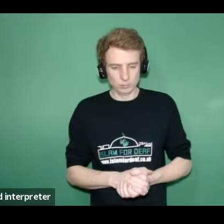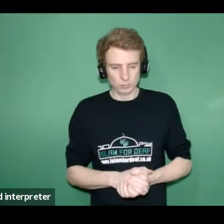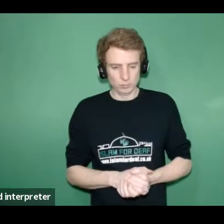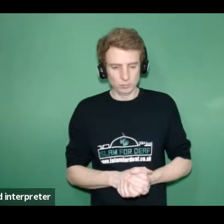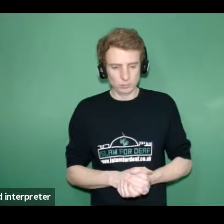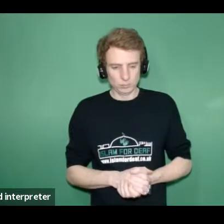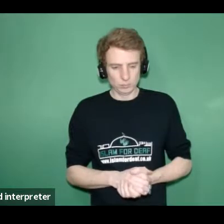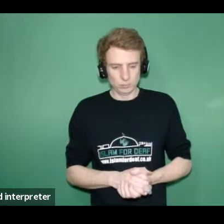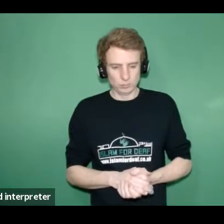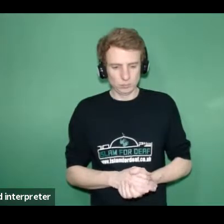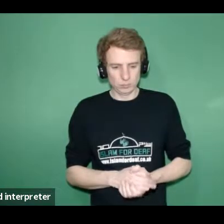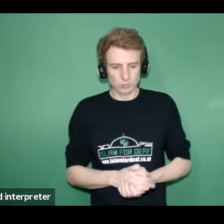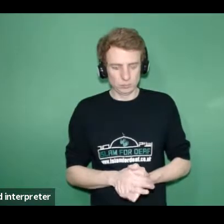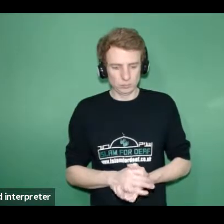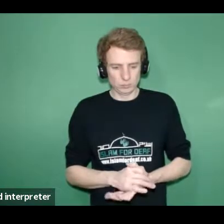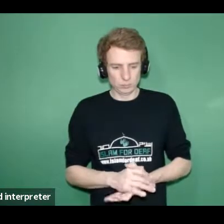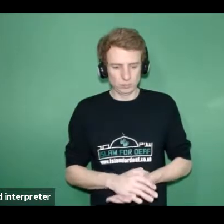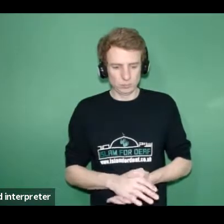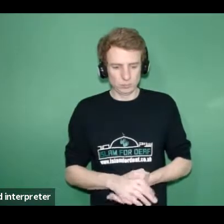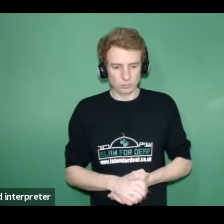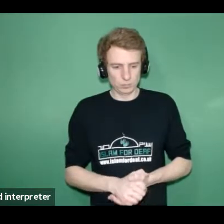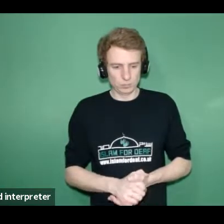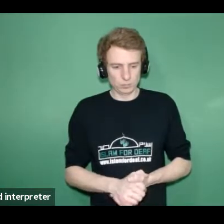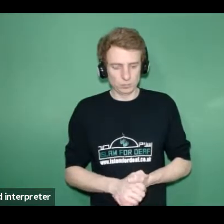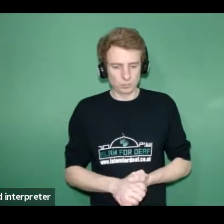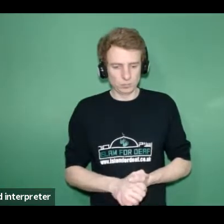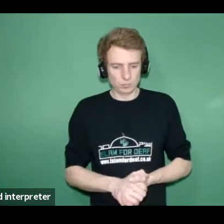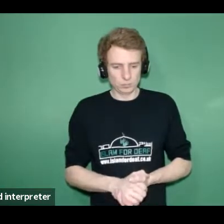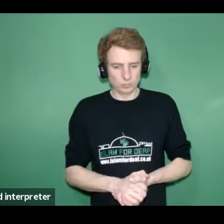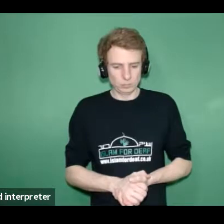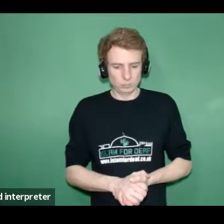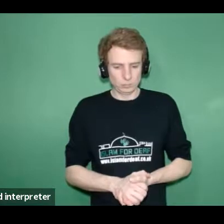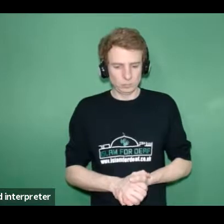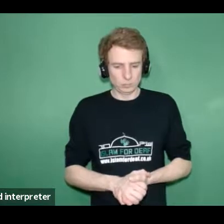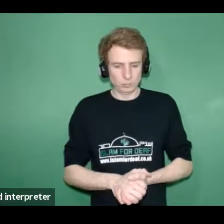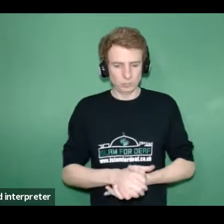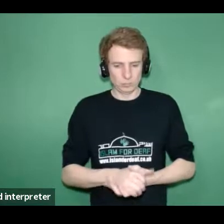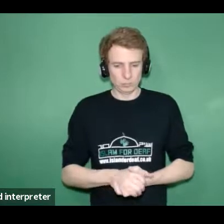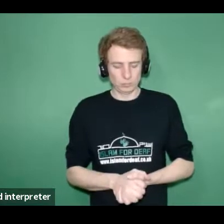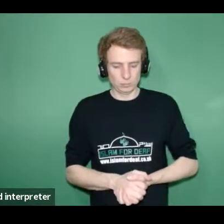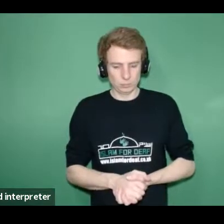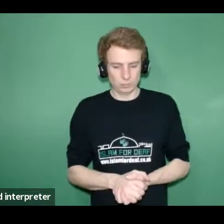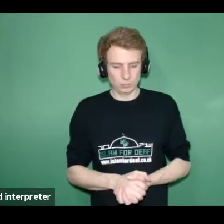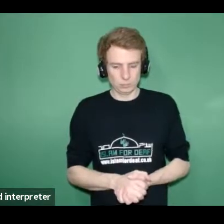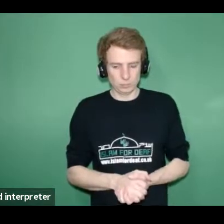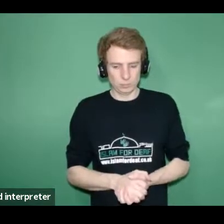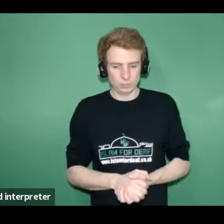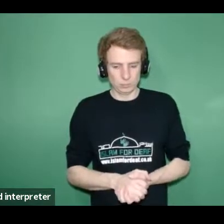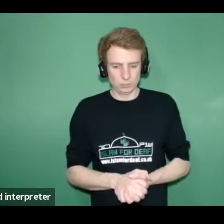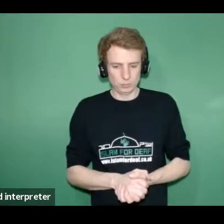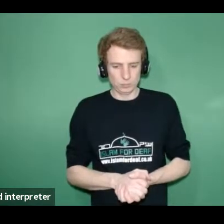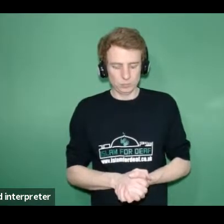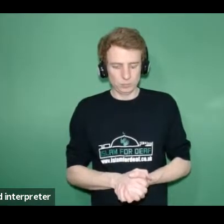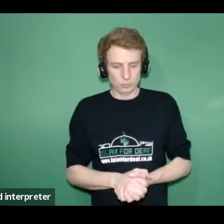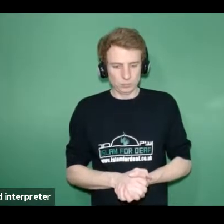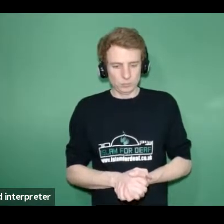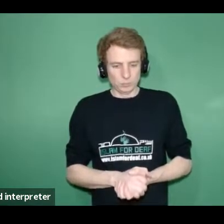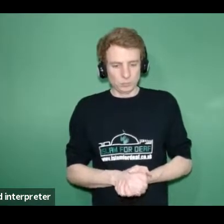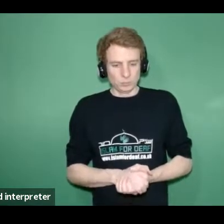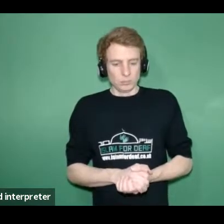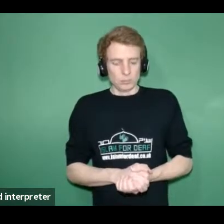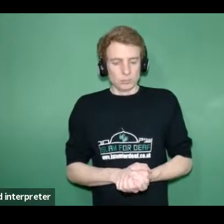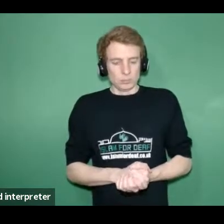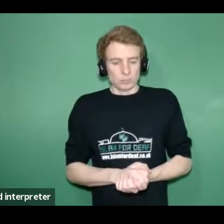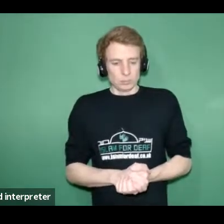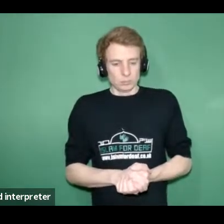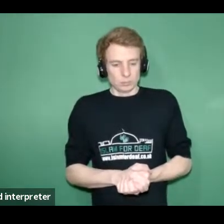الناس اليوم من شغل النهار كله بتحضير الطعام والحلوى والأشربة وما